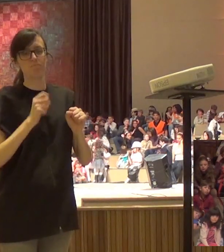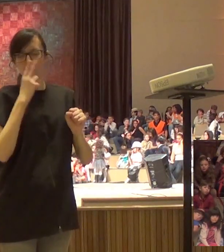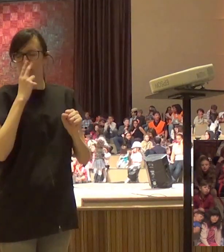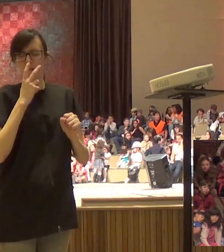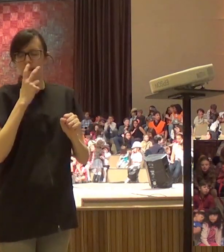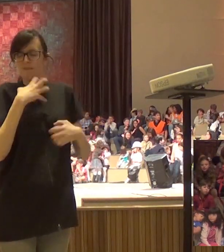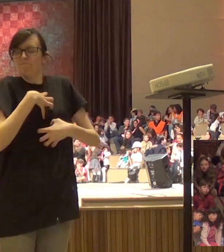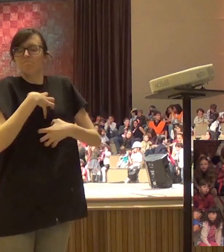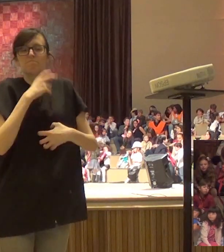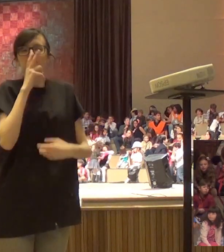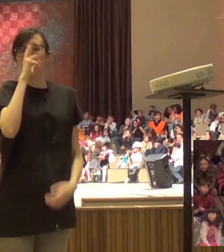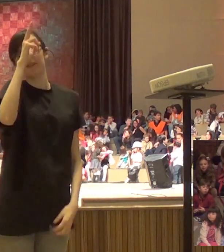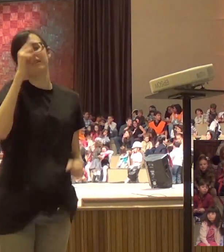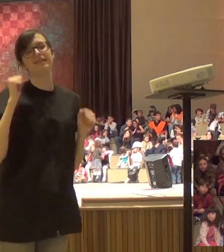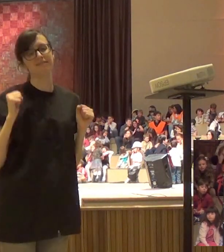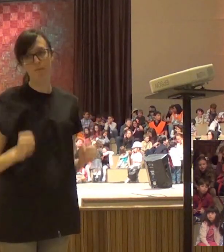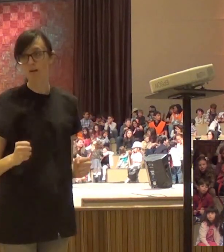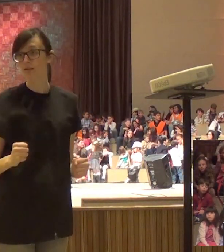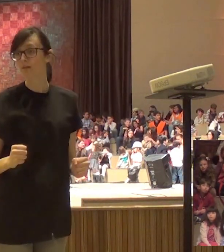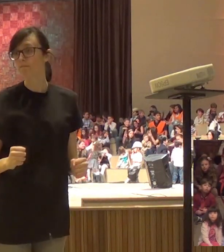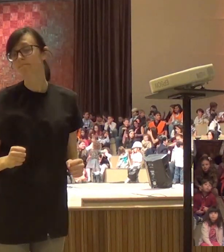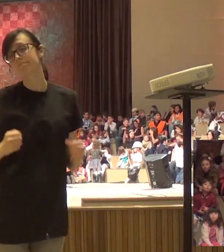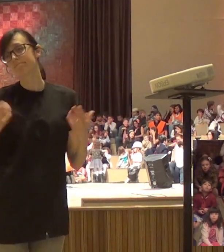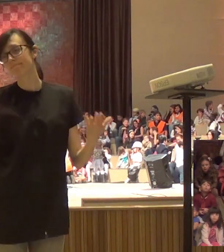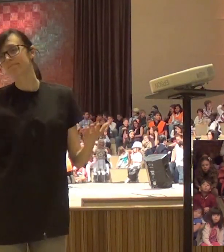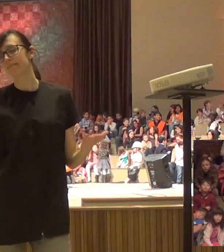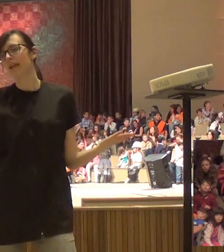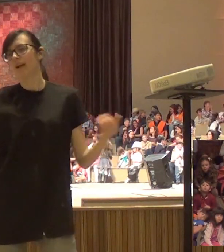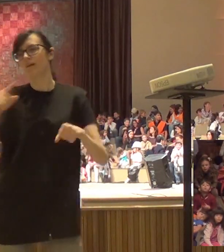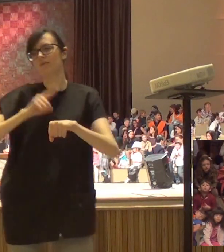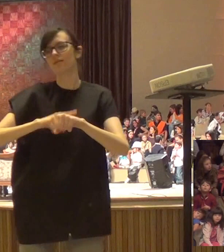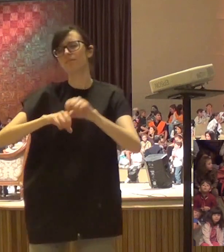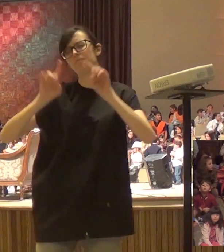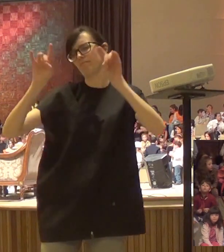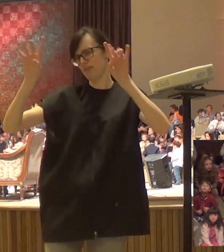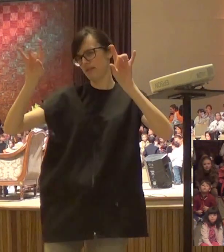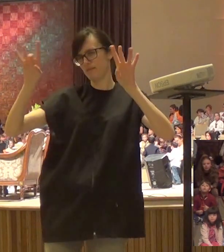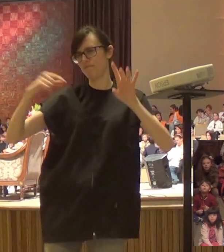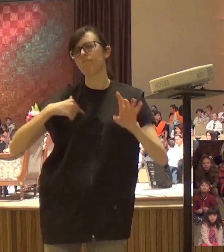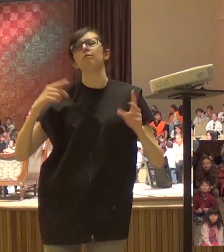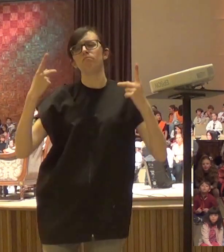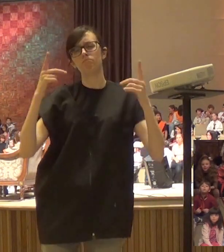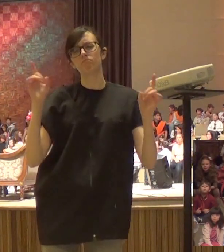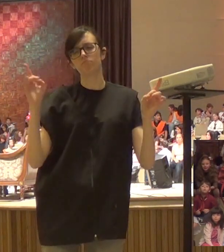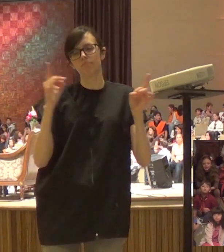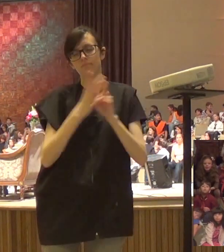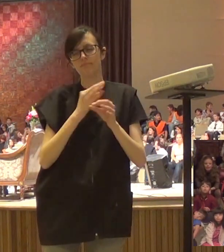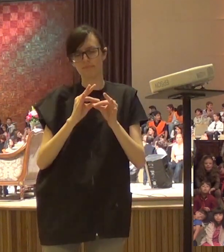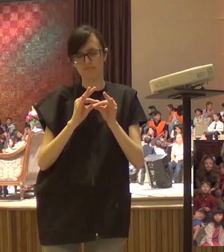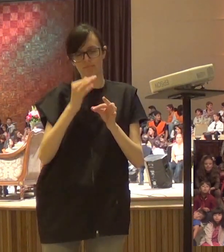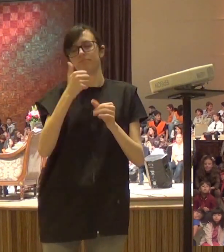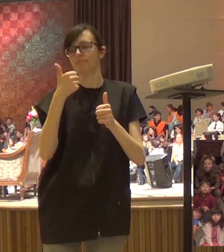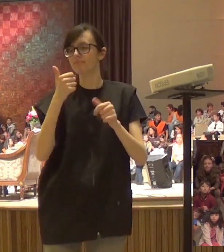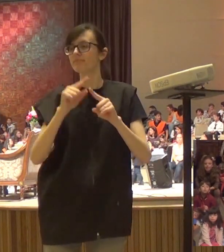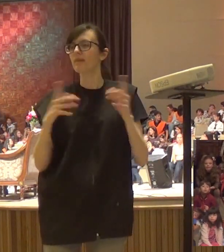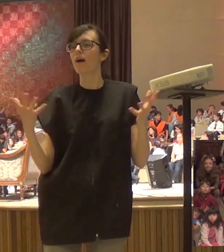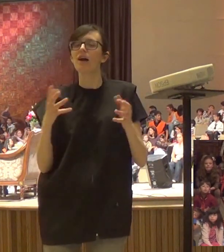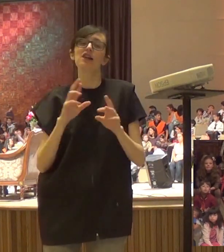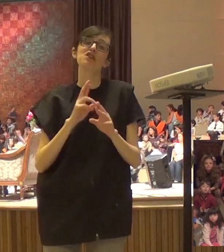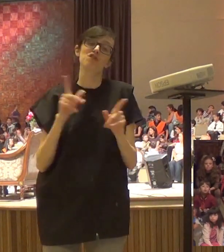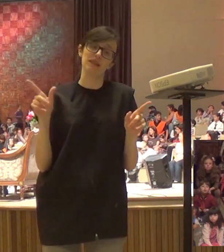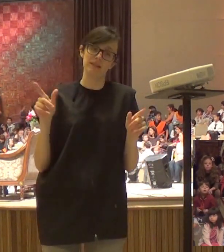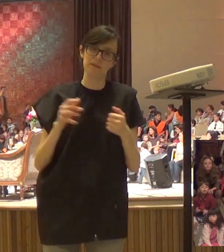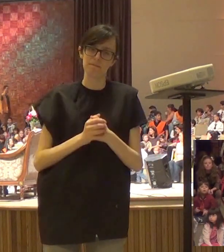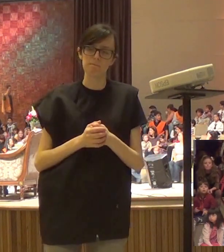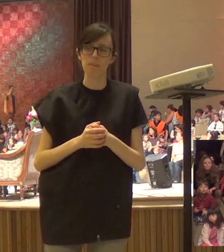aconteça. E meus irmãos, eu quero fazer um momento aqui especial, terminar aqui essa mensagem de um jeito diferente. Vamos